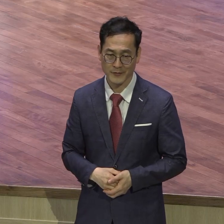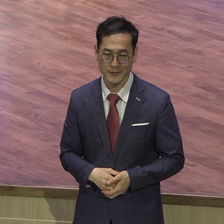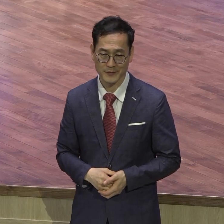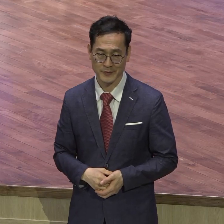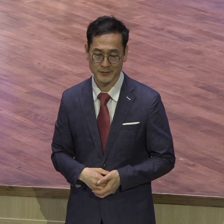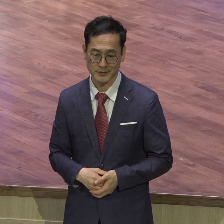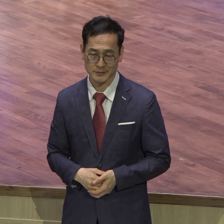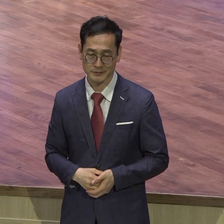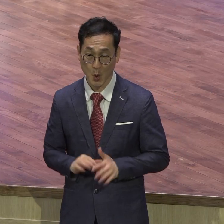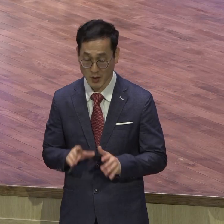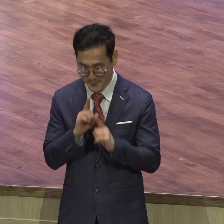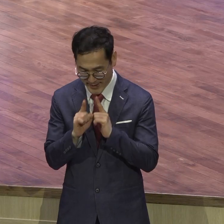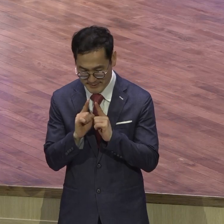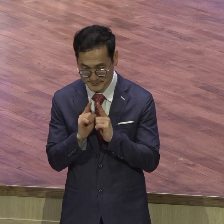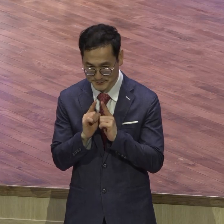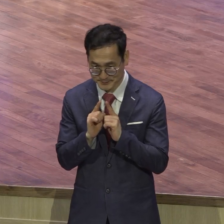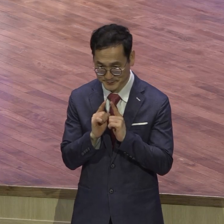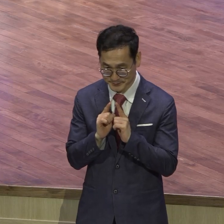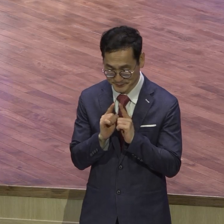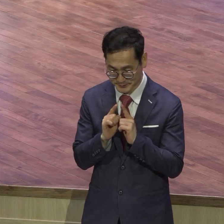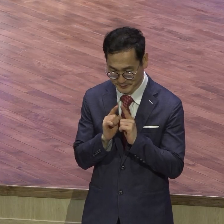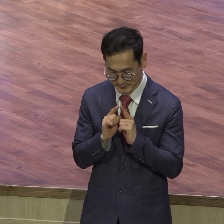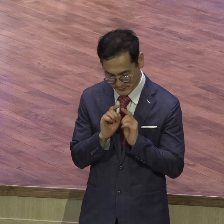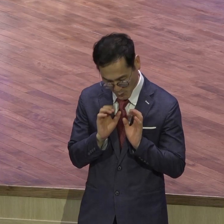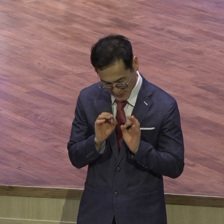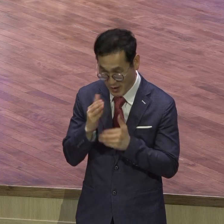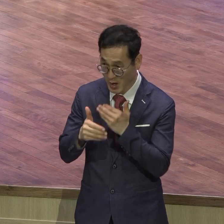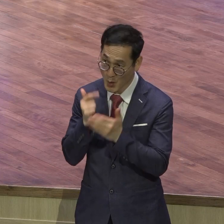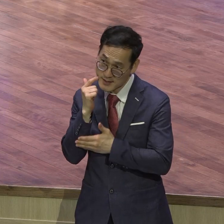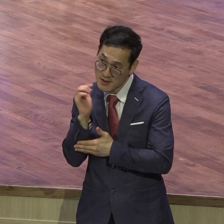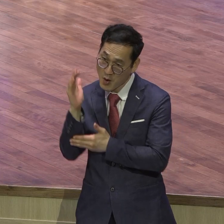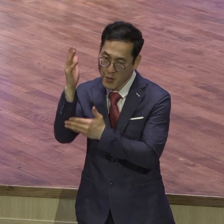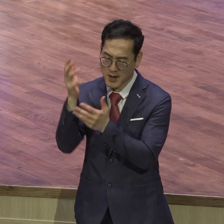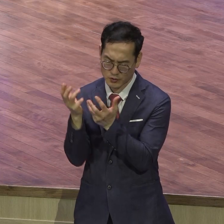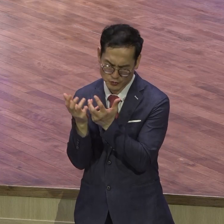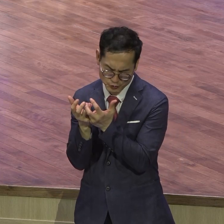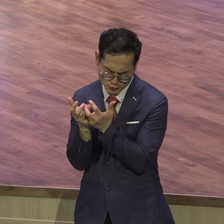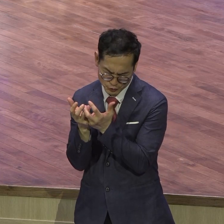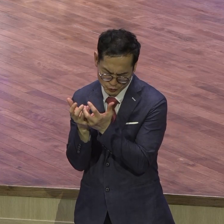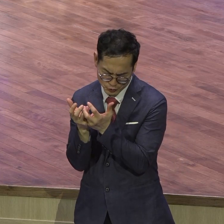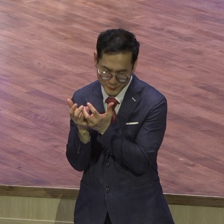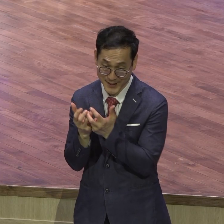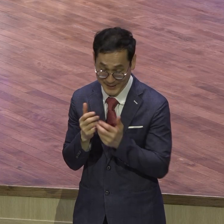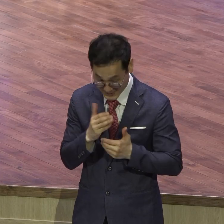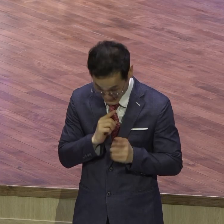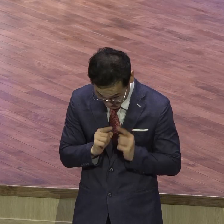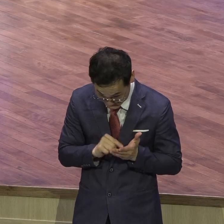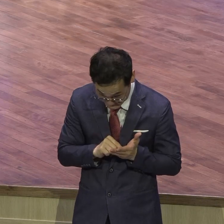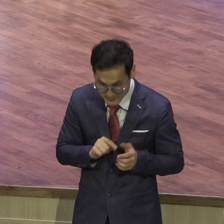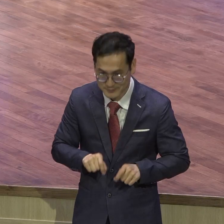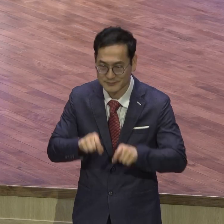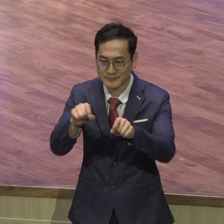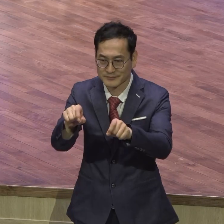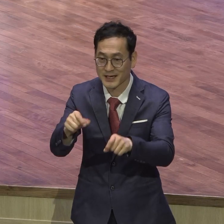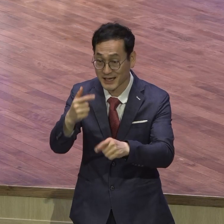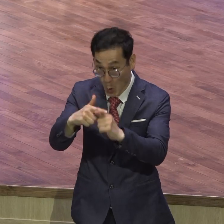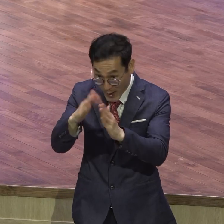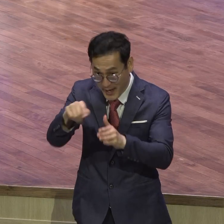말씀을 묵상하면서 여호와의 영광이 충만해지는 여운계를 바라봅니다 여호와의 영광이